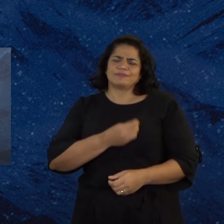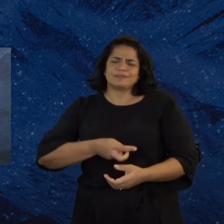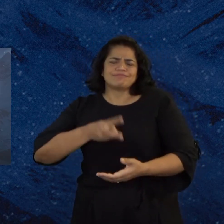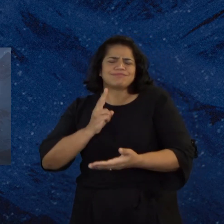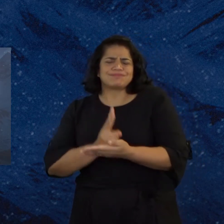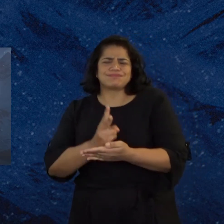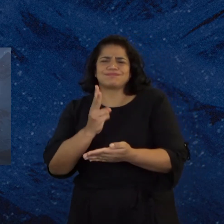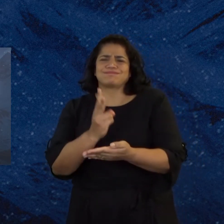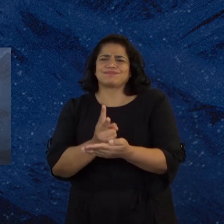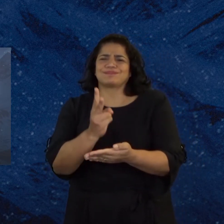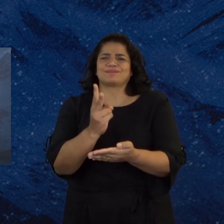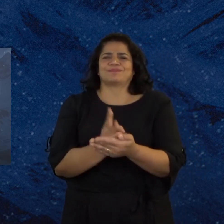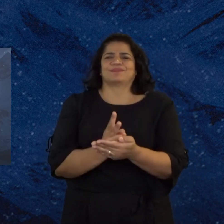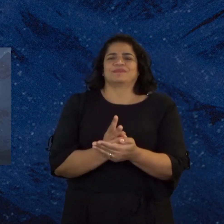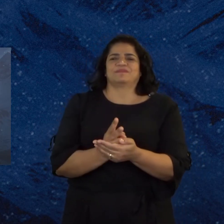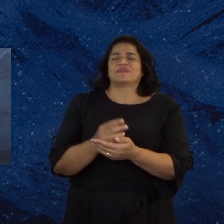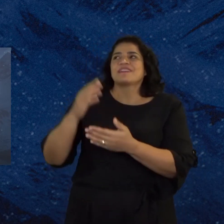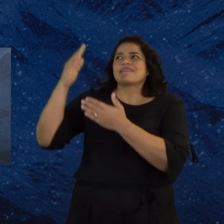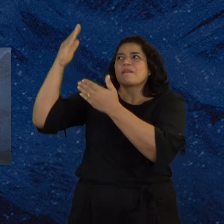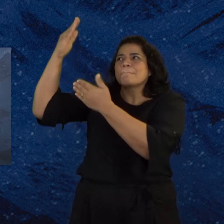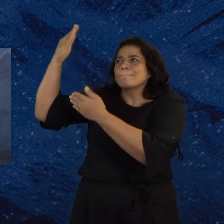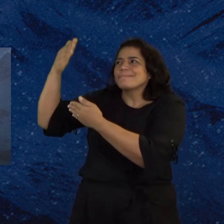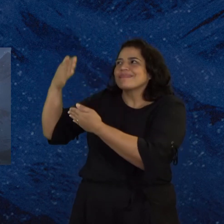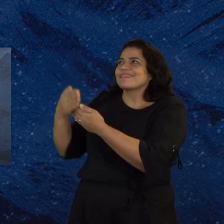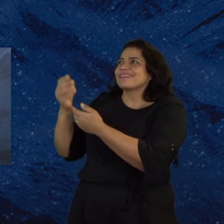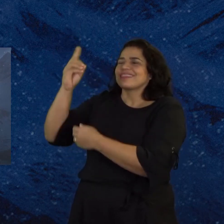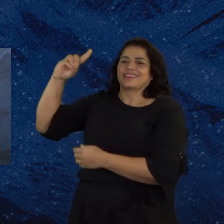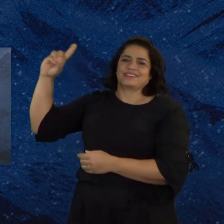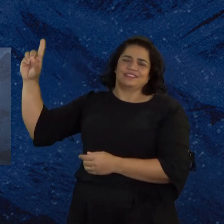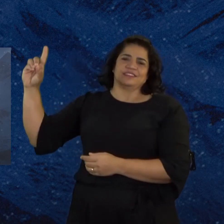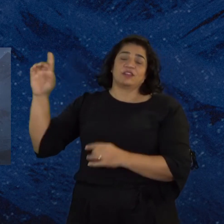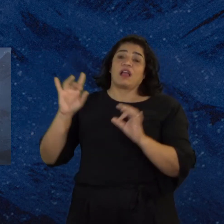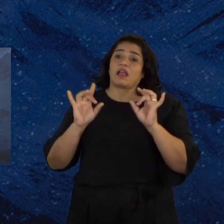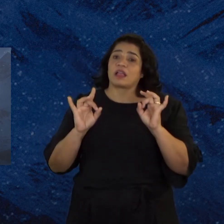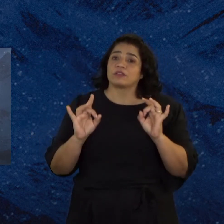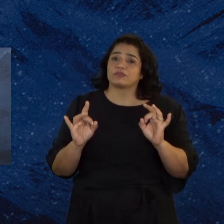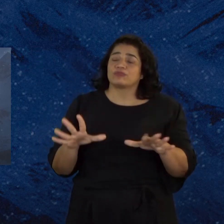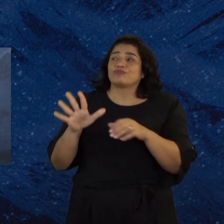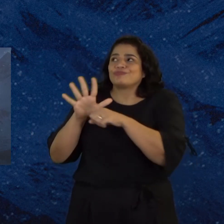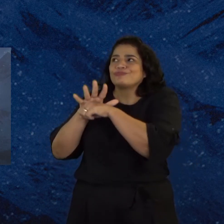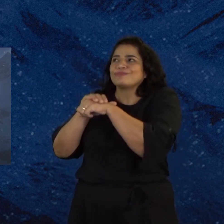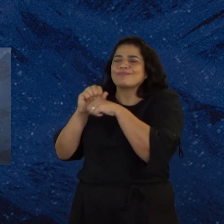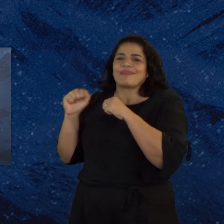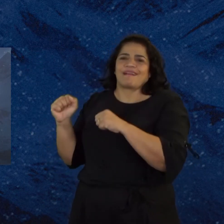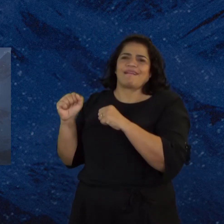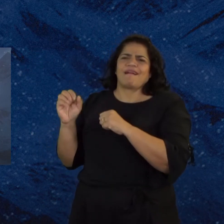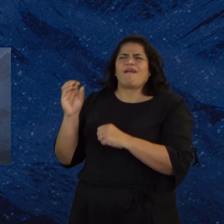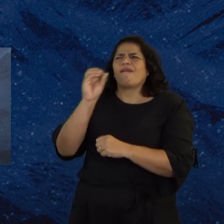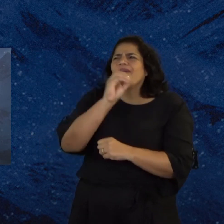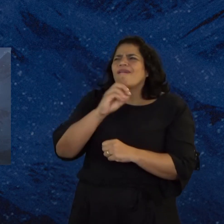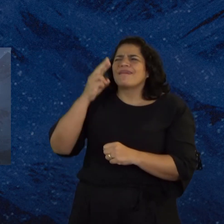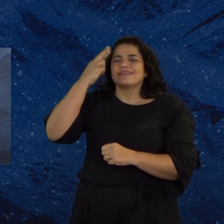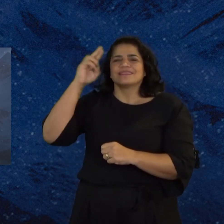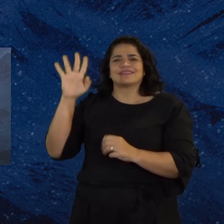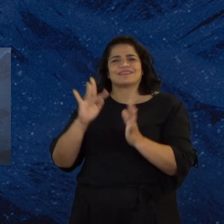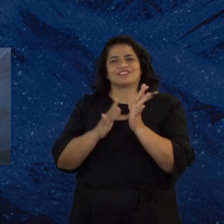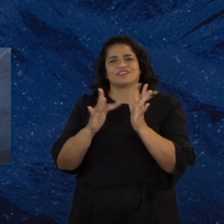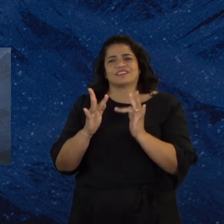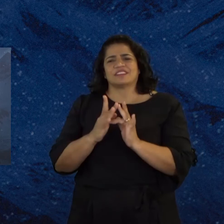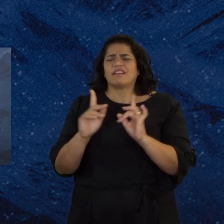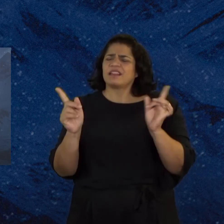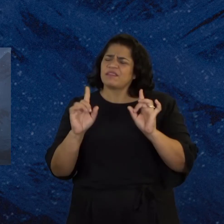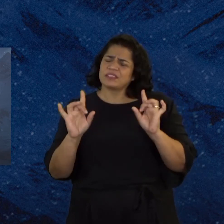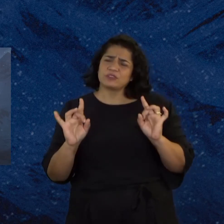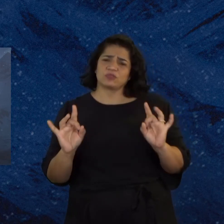dia, durante o seu dia, tudo que você for fazer. Né? Não é só nos momentos espirituais, leitura da Bíblia,